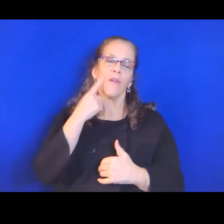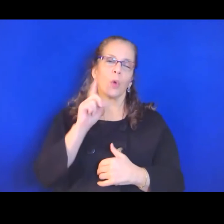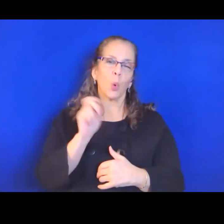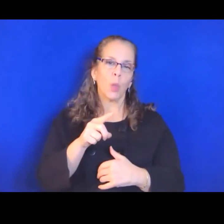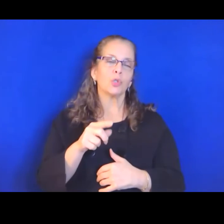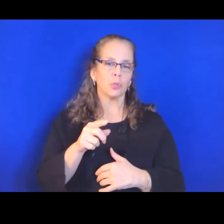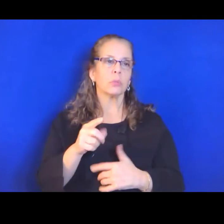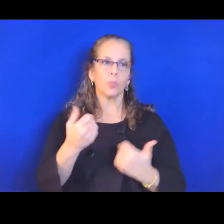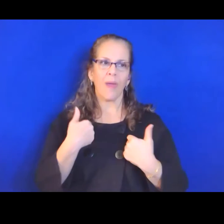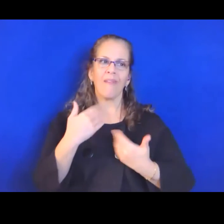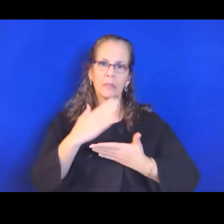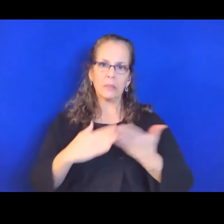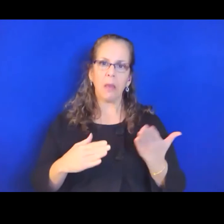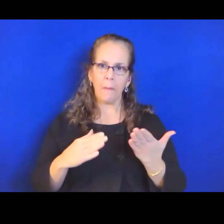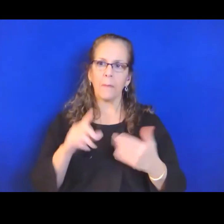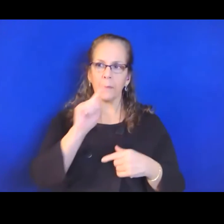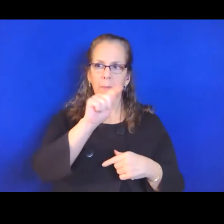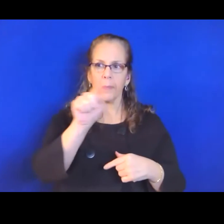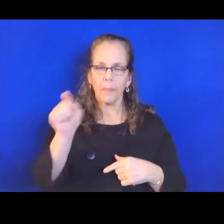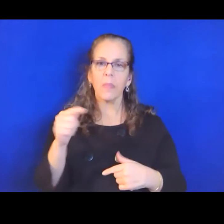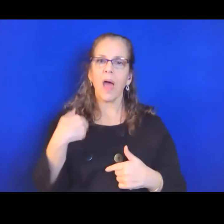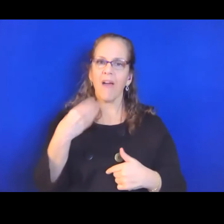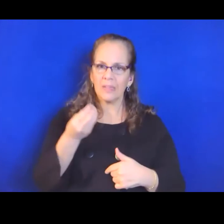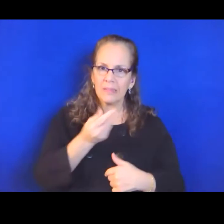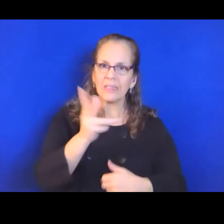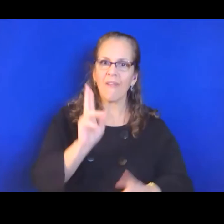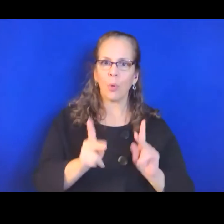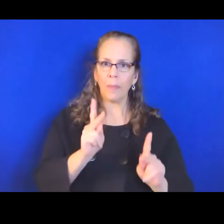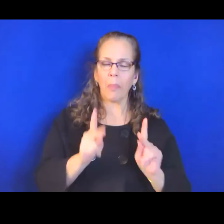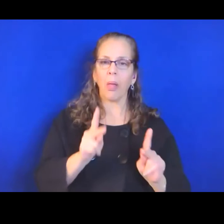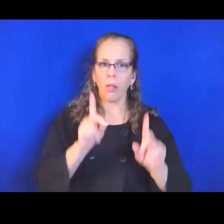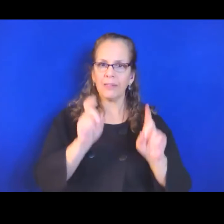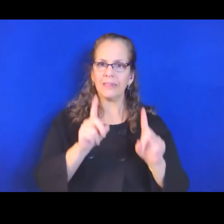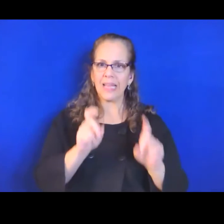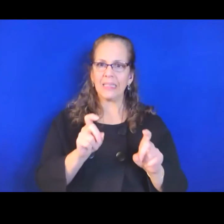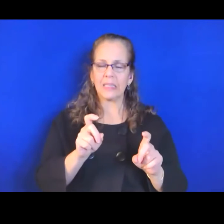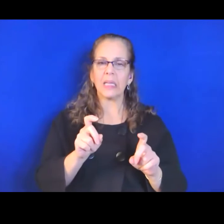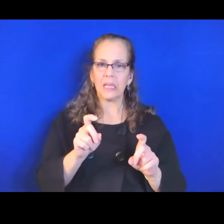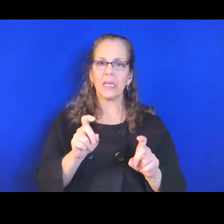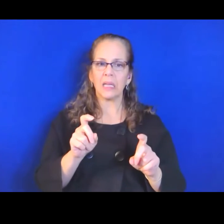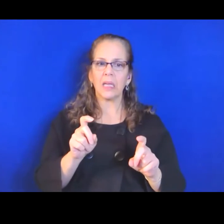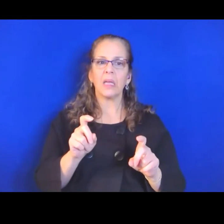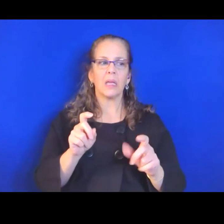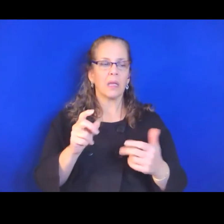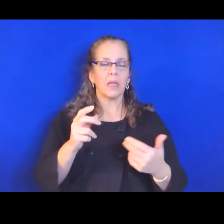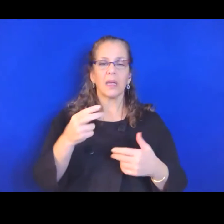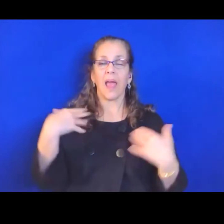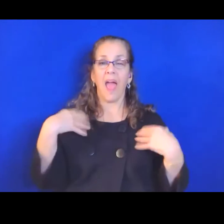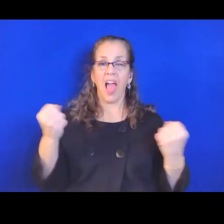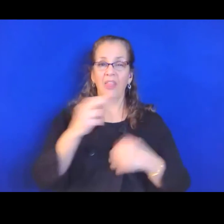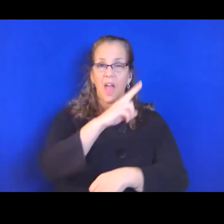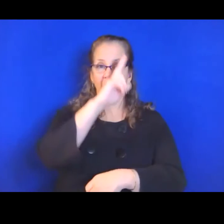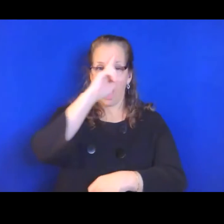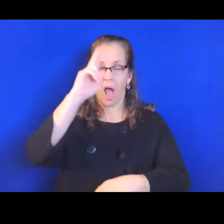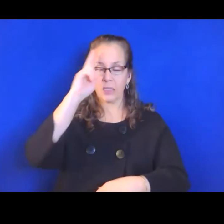检测，但是很多人在排队。 Department runs several sites like that. Our colleagues at health and hospitals also do run